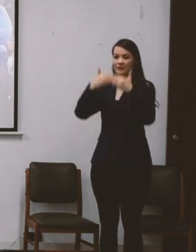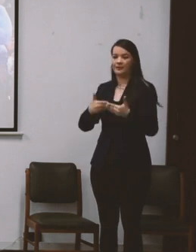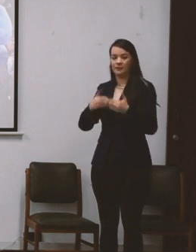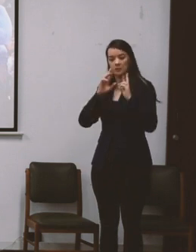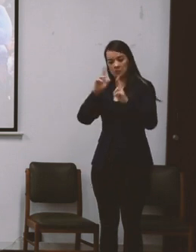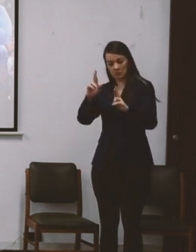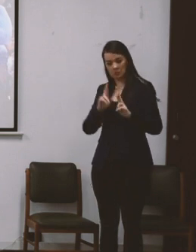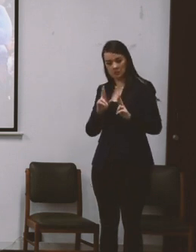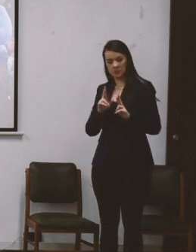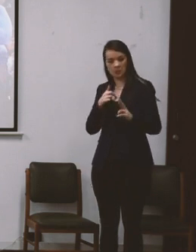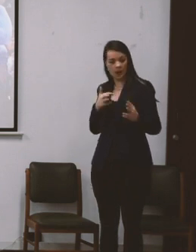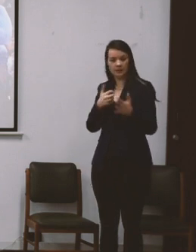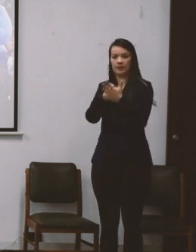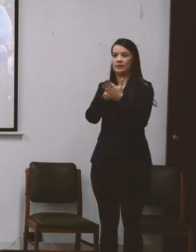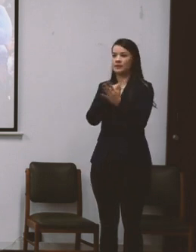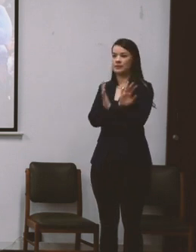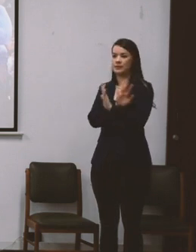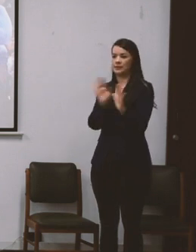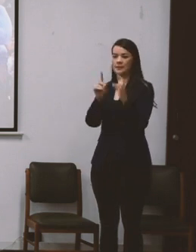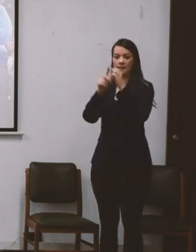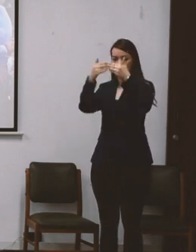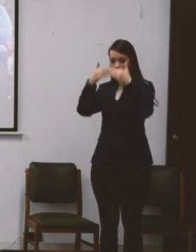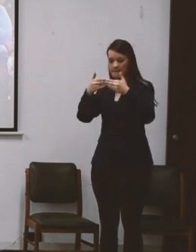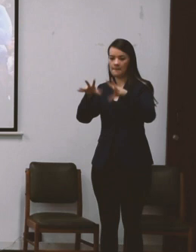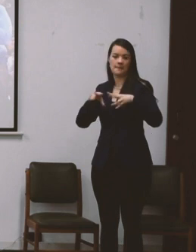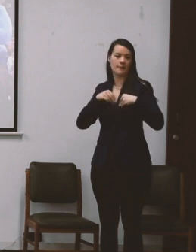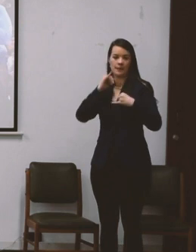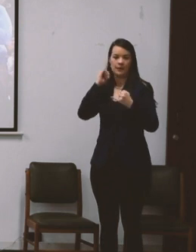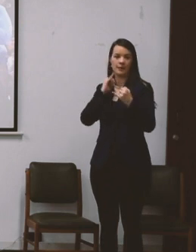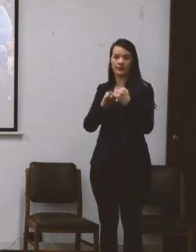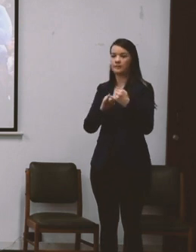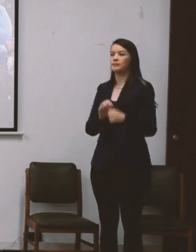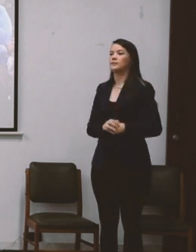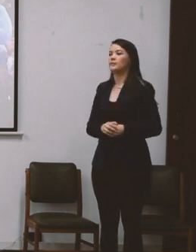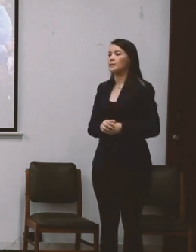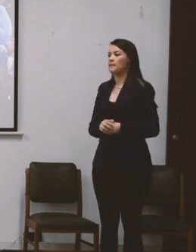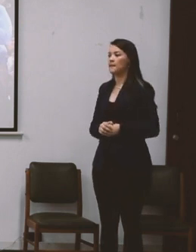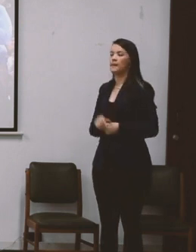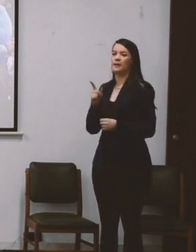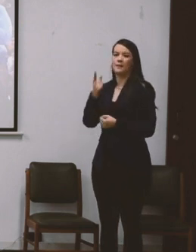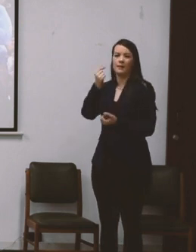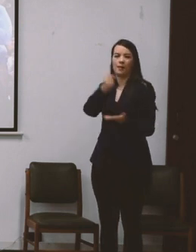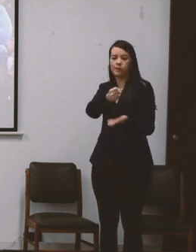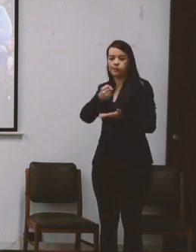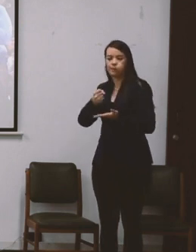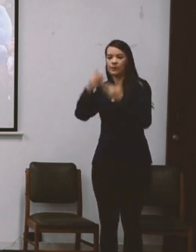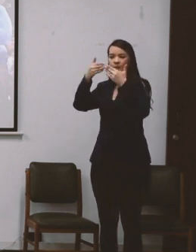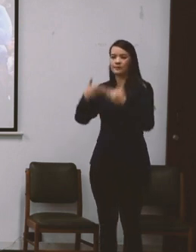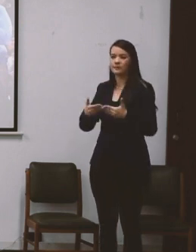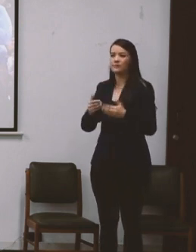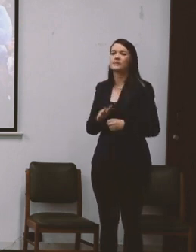sino se reconoce como accidentada. Y bueno, todas las políticas de austeridad y recortes en torno a la discapacidad que está no